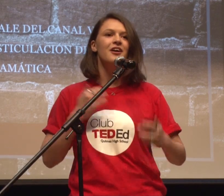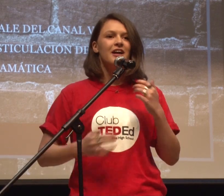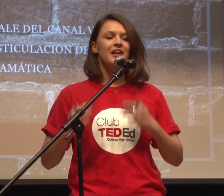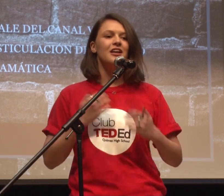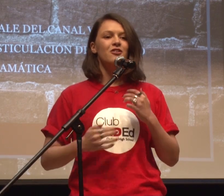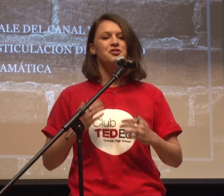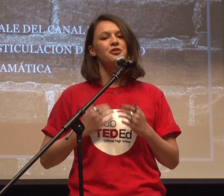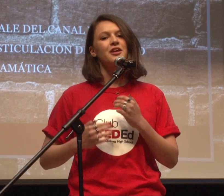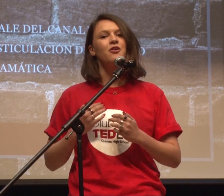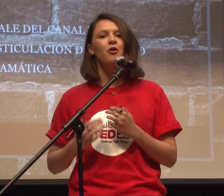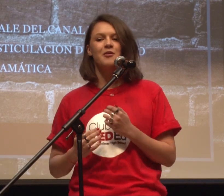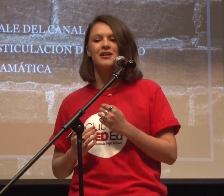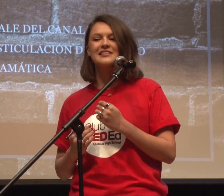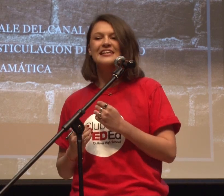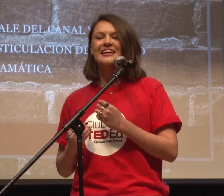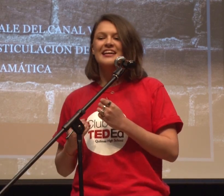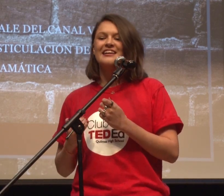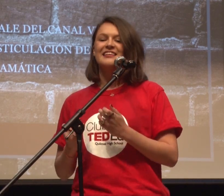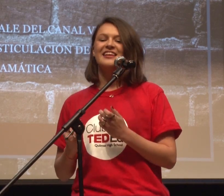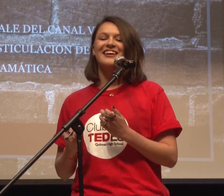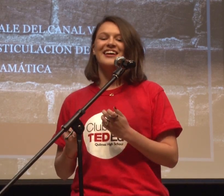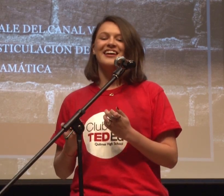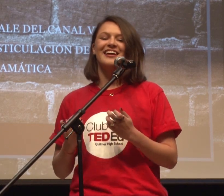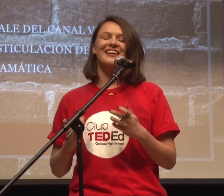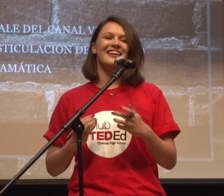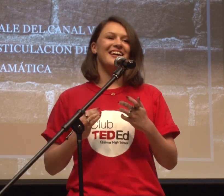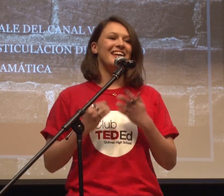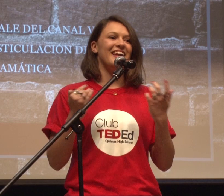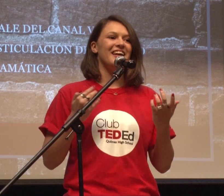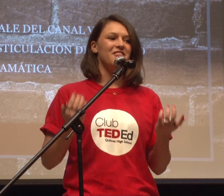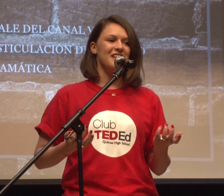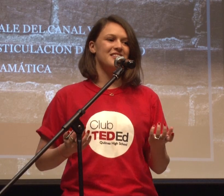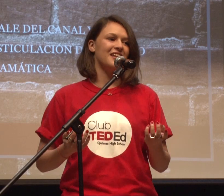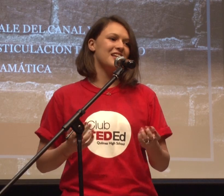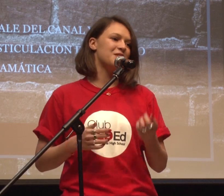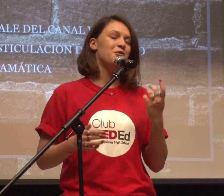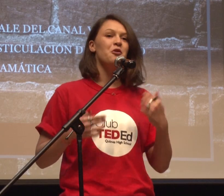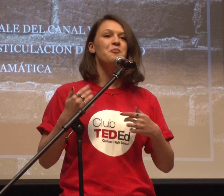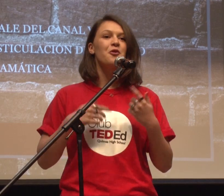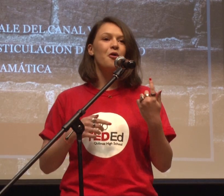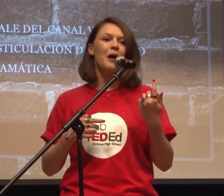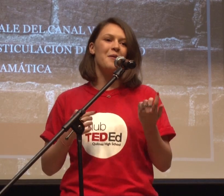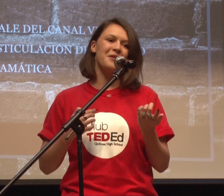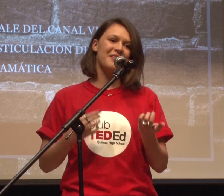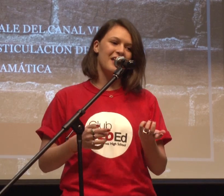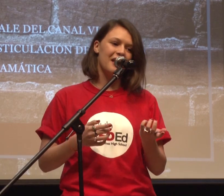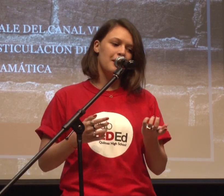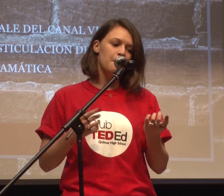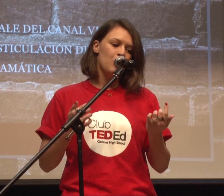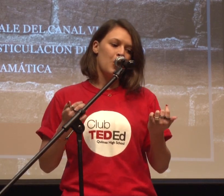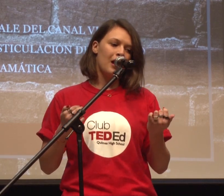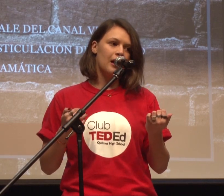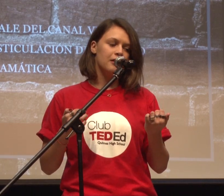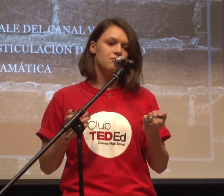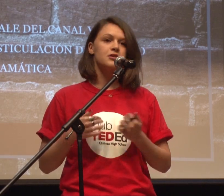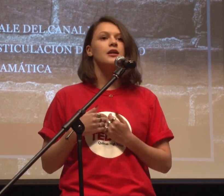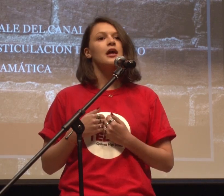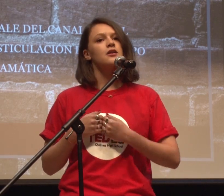en el hoyo de covers en lengua de señas. Y poco a poco aprender a señar